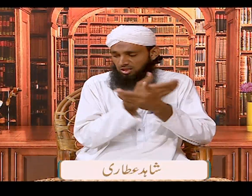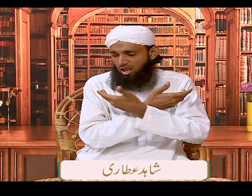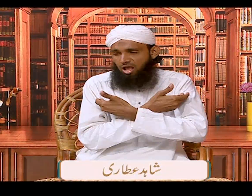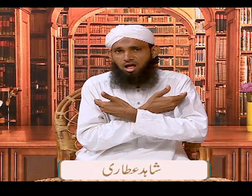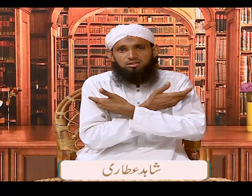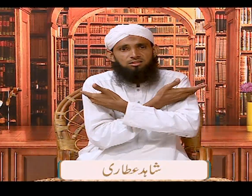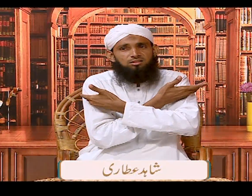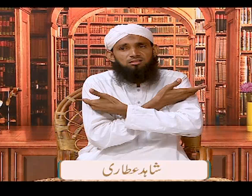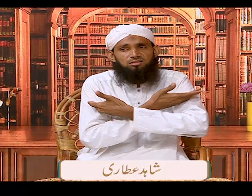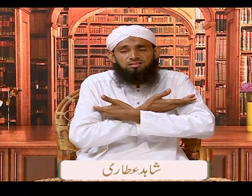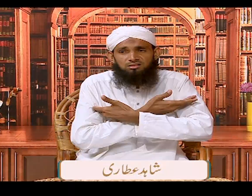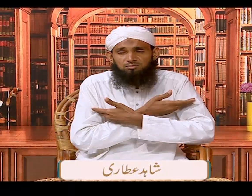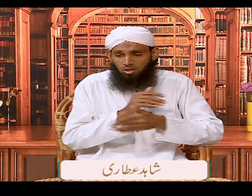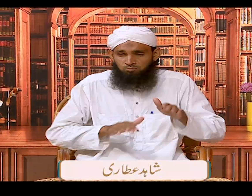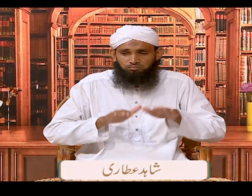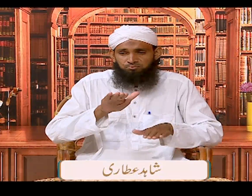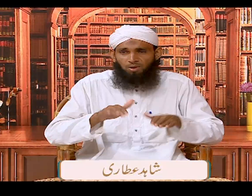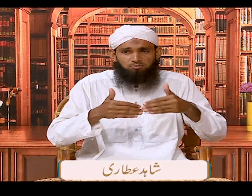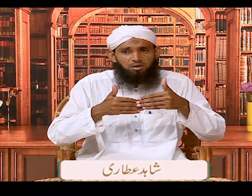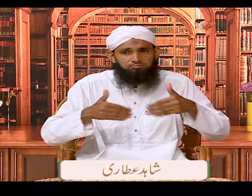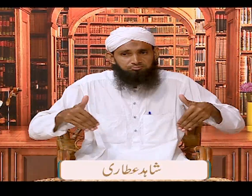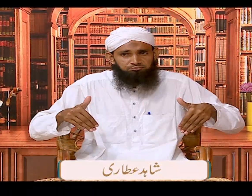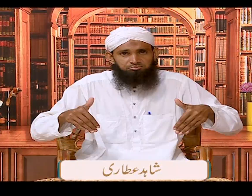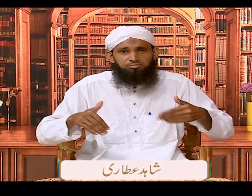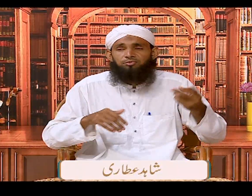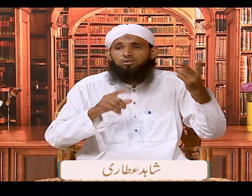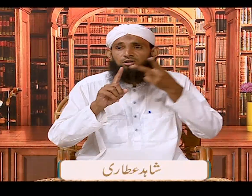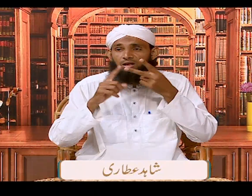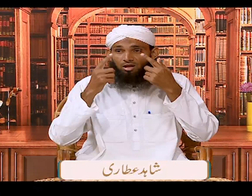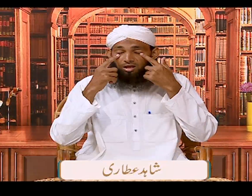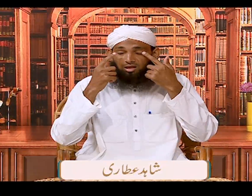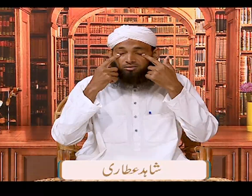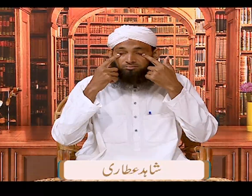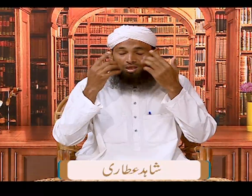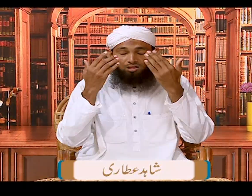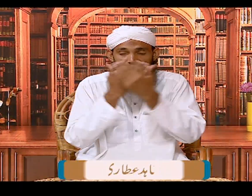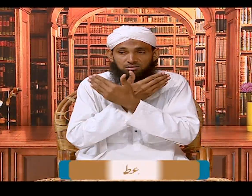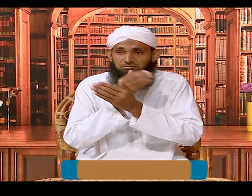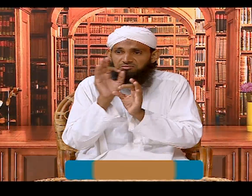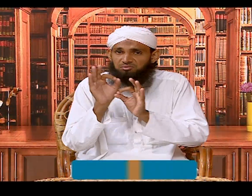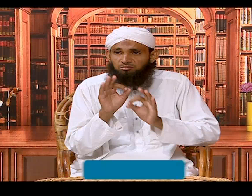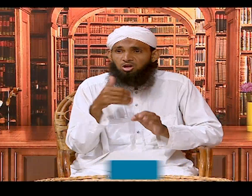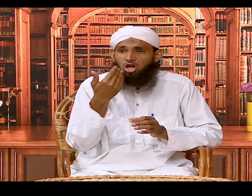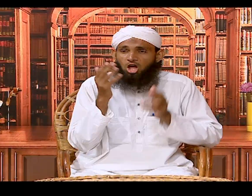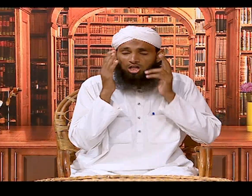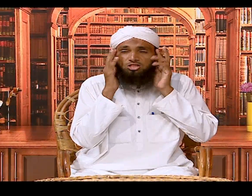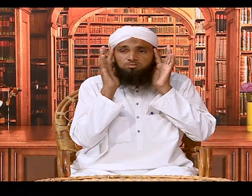ہوئے ہیں، دونوں پاؤں بھی کٹے ہوئے ہیں، دونوں آنکھوں سے اندھا بھی ہے، اور منہ کے بل زمین پر اوندھا پڑا